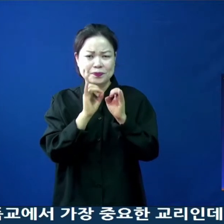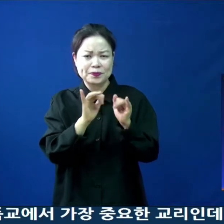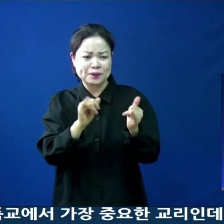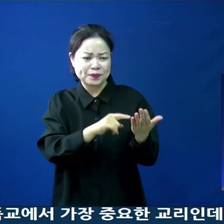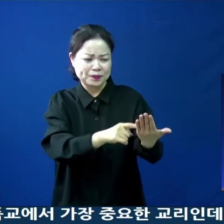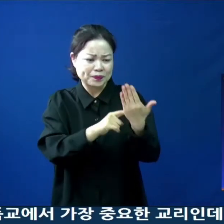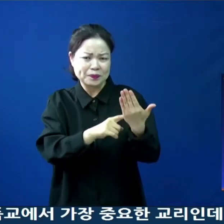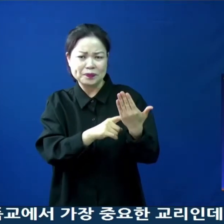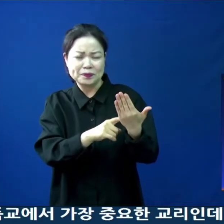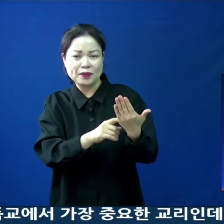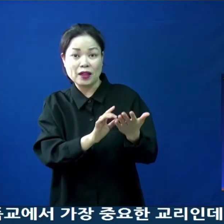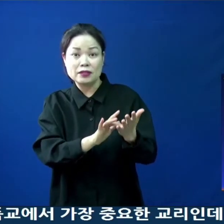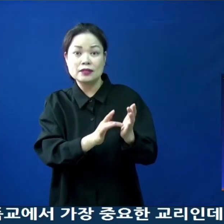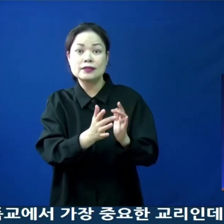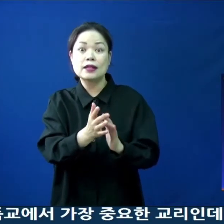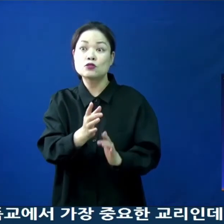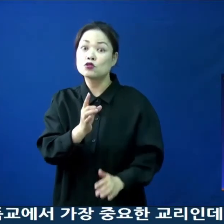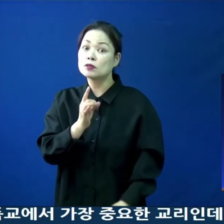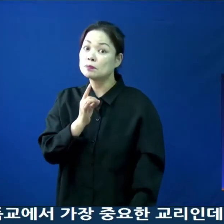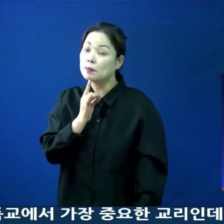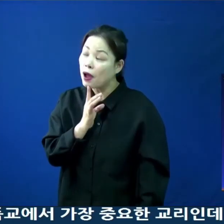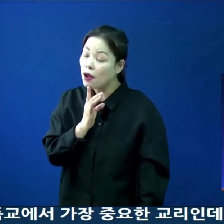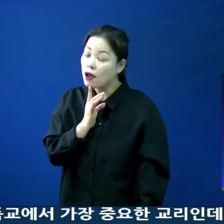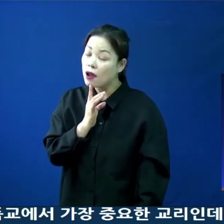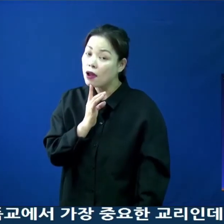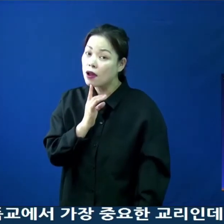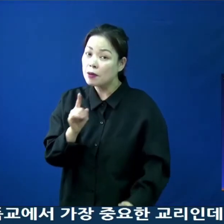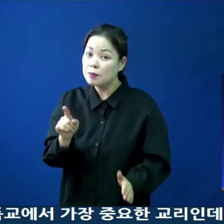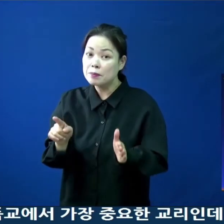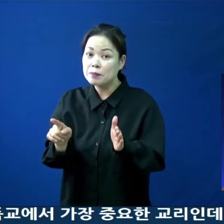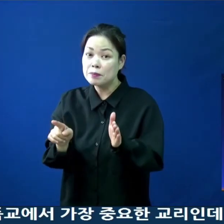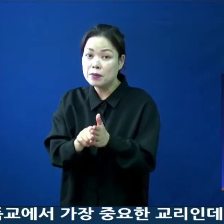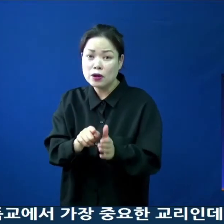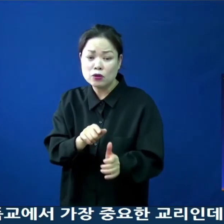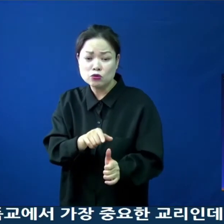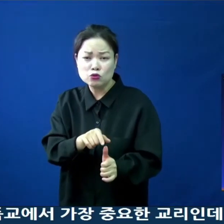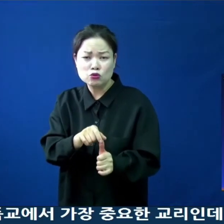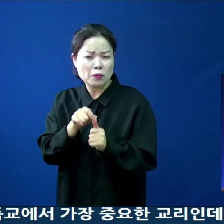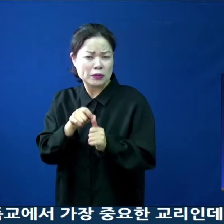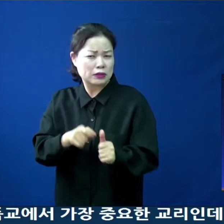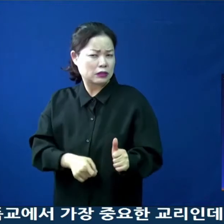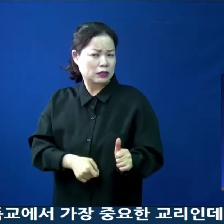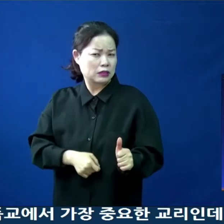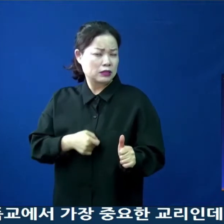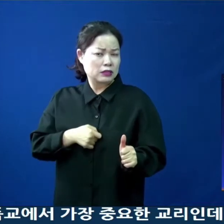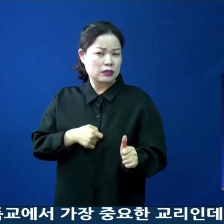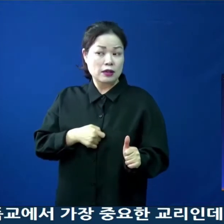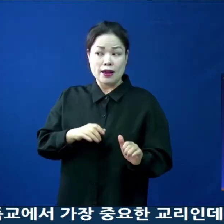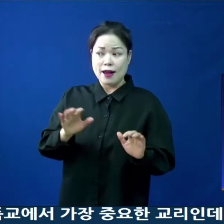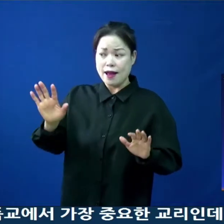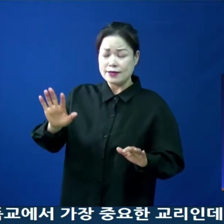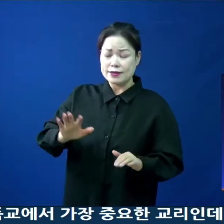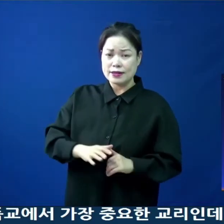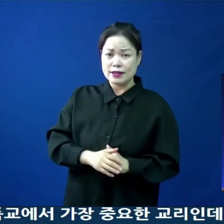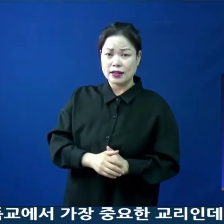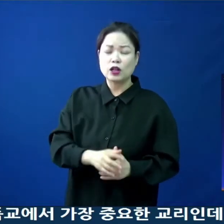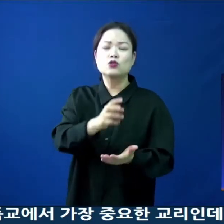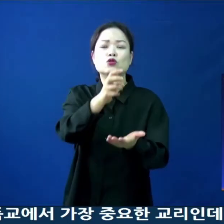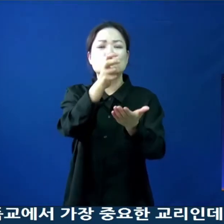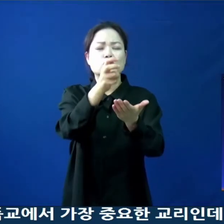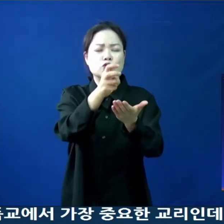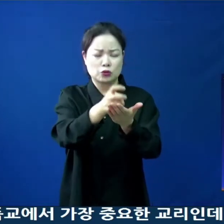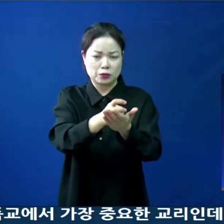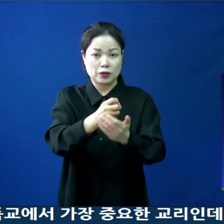했죠. 예수님만 믿음으로 구원받거나 의롭다함을 얻는 것이 아니라